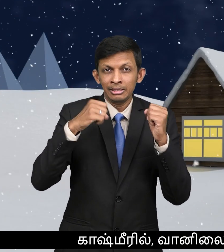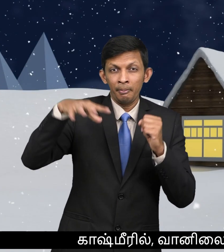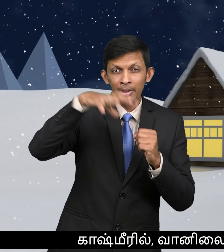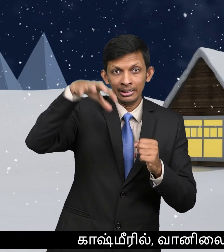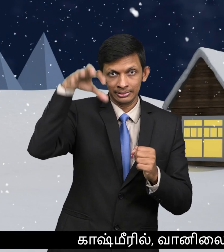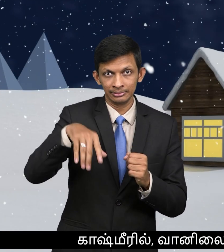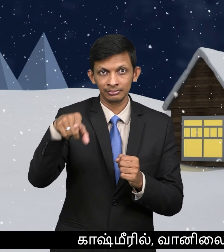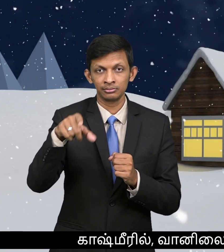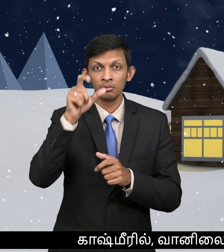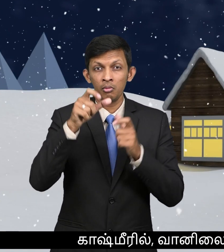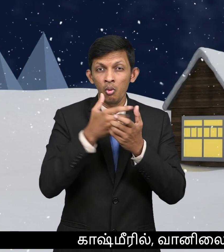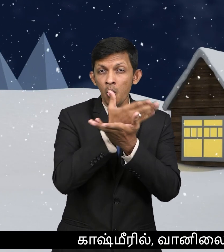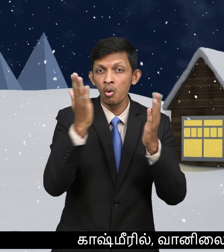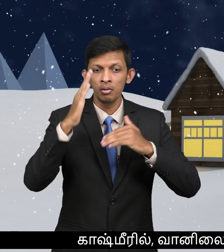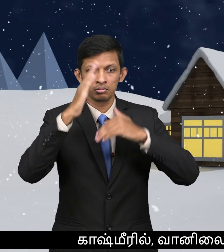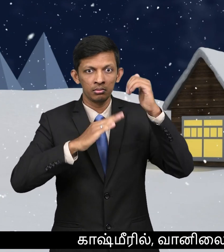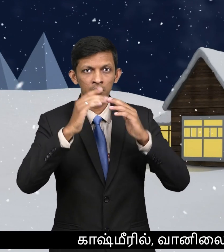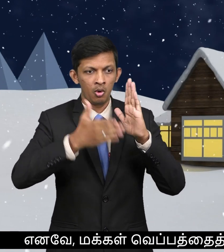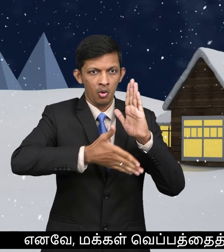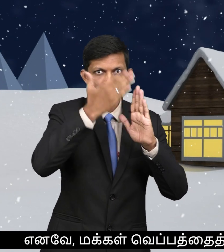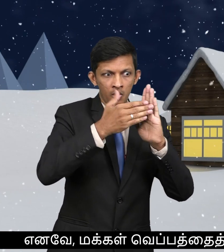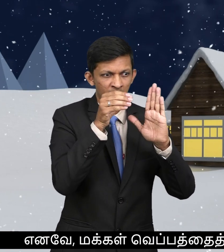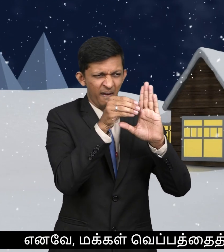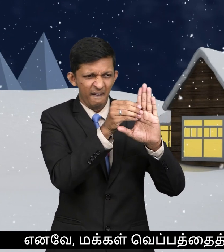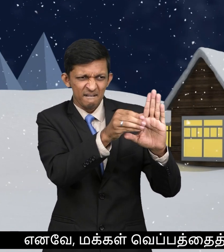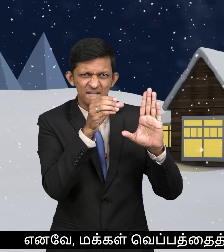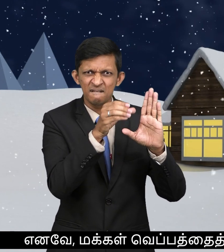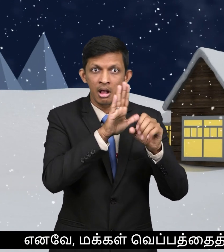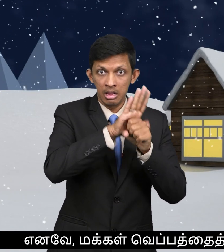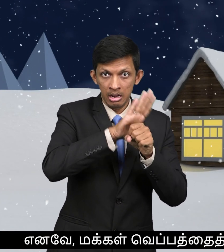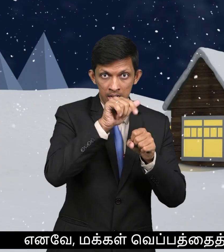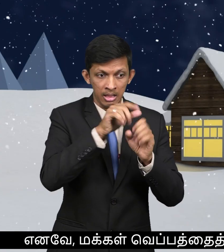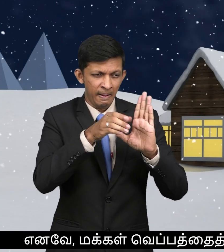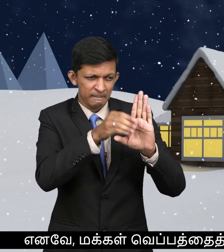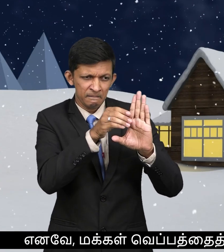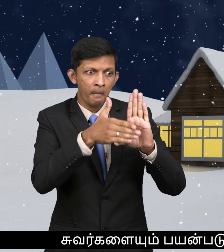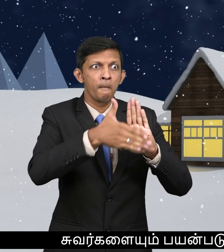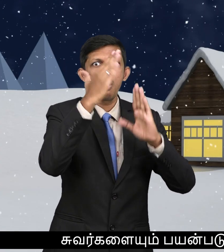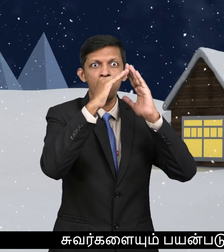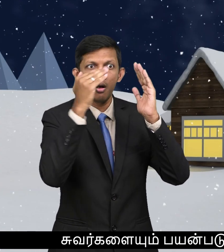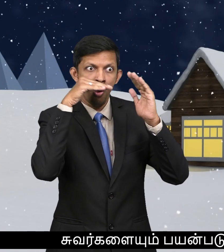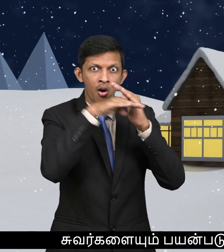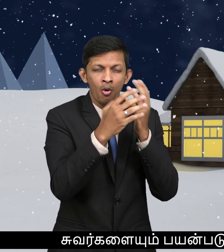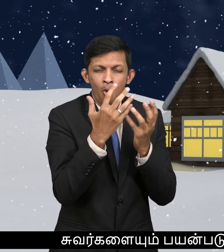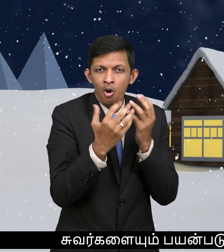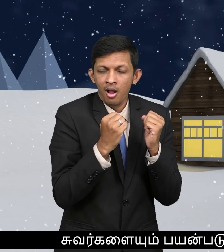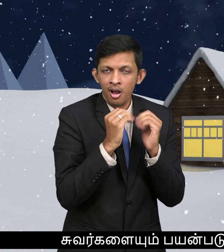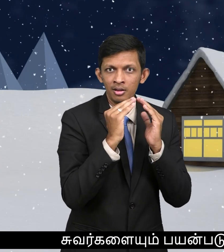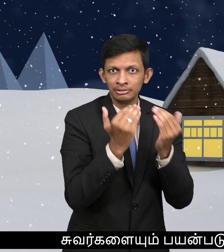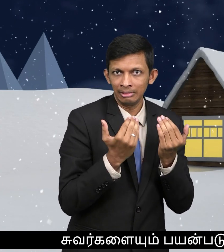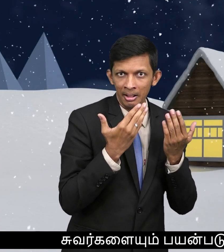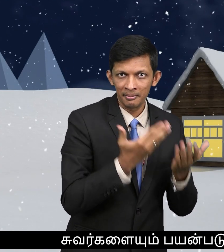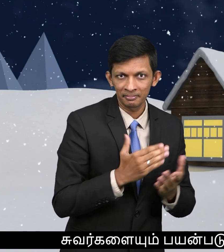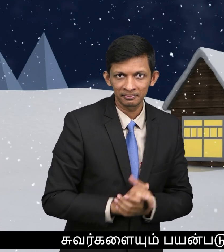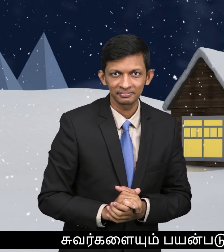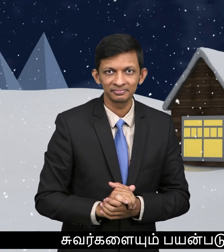காஷ்மீரில் வானிலை மிகவும் குளிராக இருக்கிறது. எனவே மக்கள் வெப்பத்தை தக்க வைக்க மரத்தையும் தடிமனான